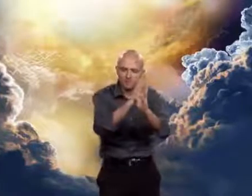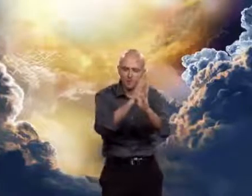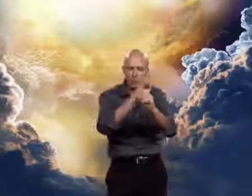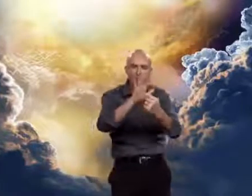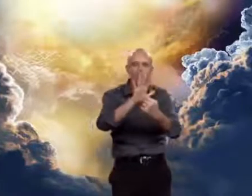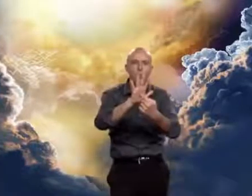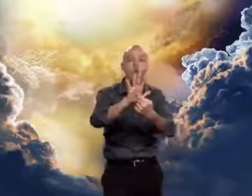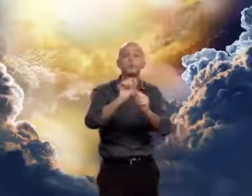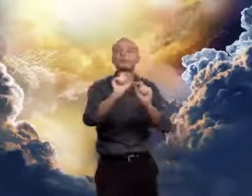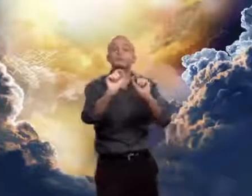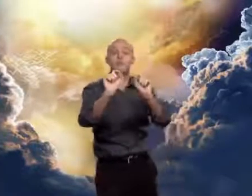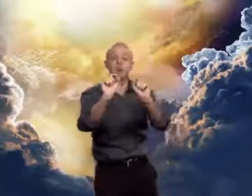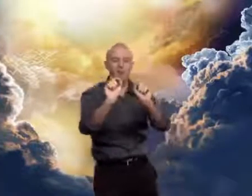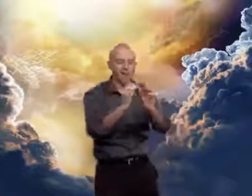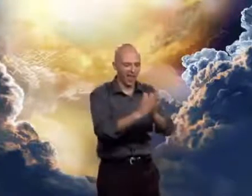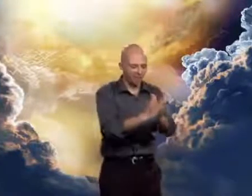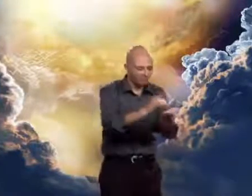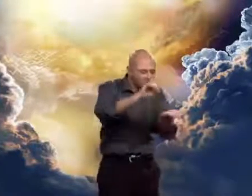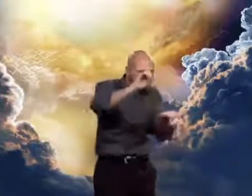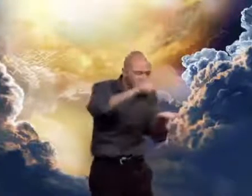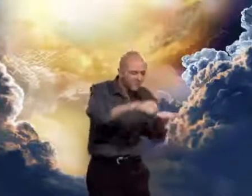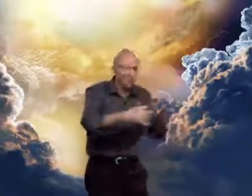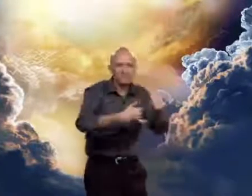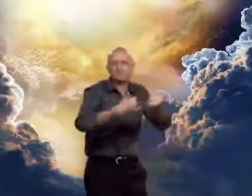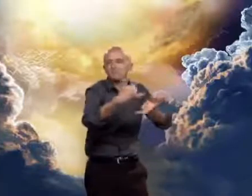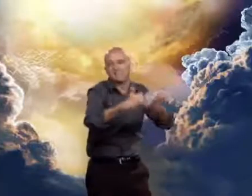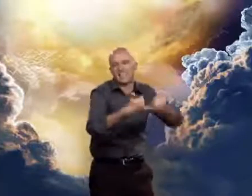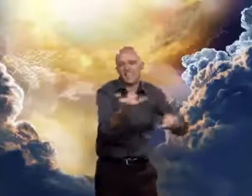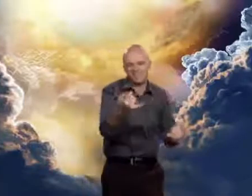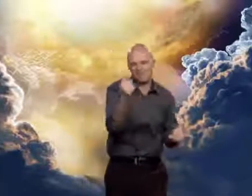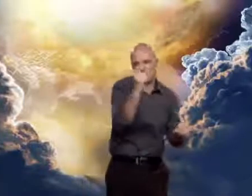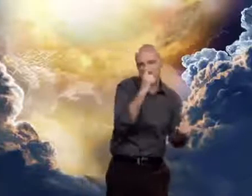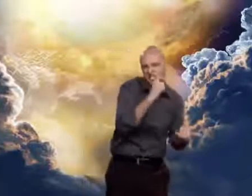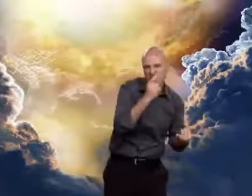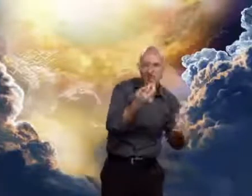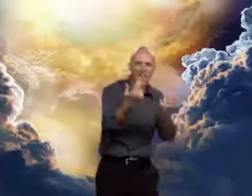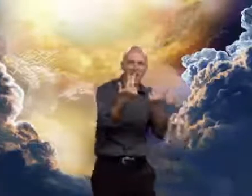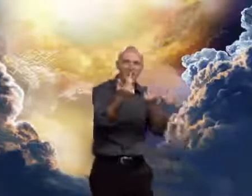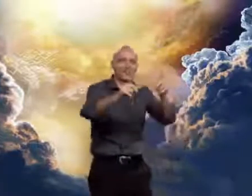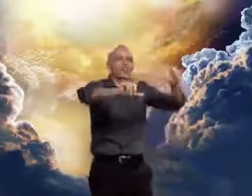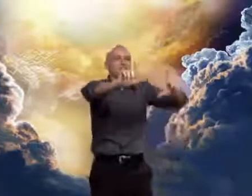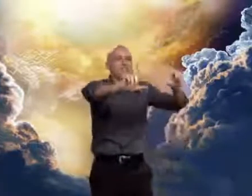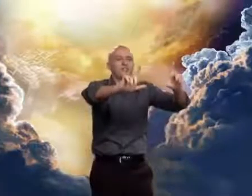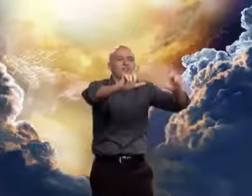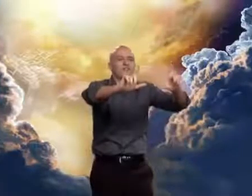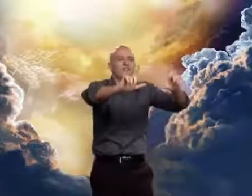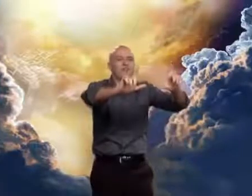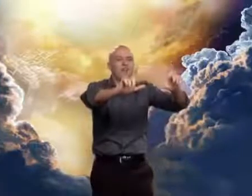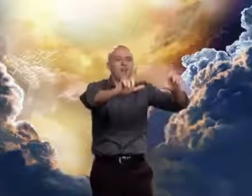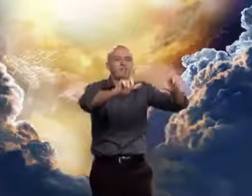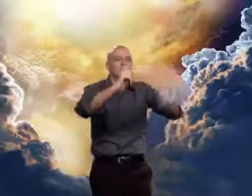O fundamento dos enganos foi lançado na declaração feita a Eva no Éden. Certamente não